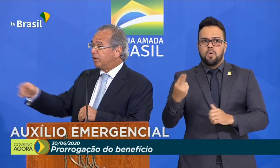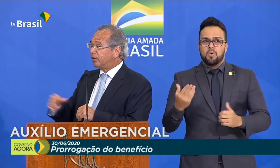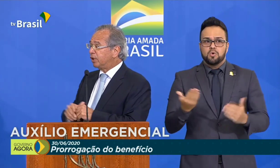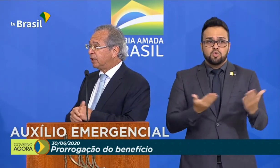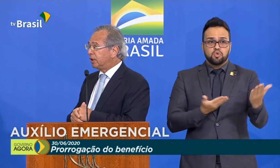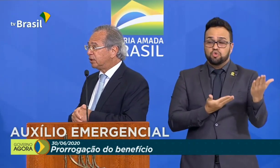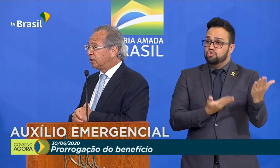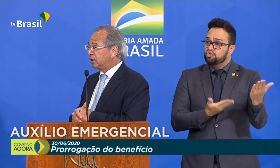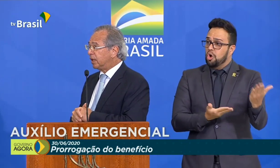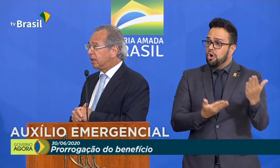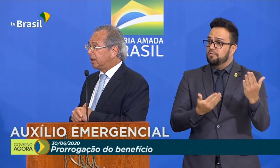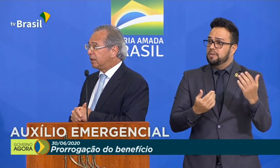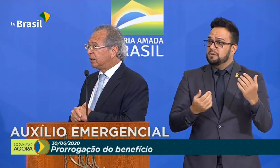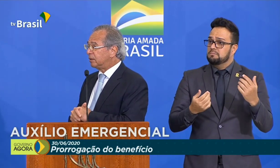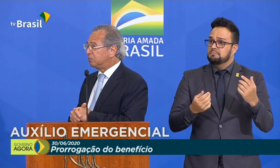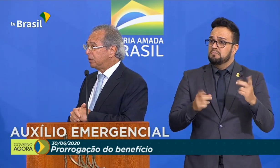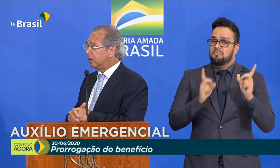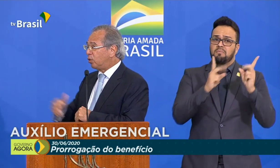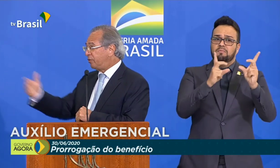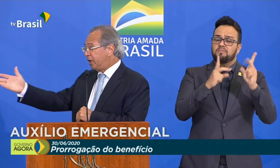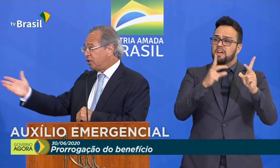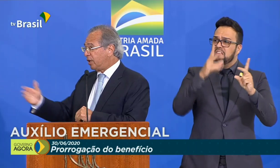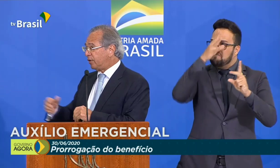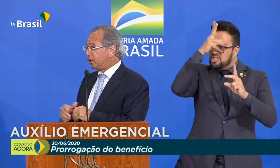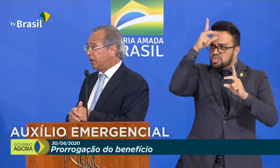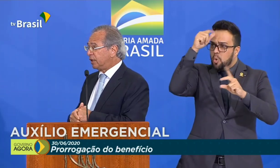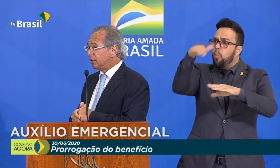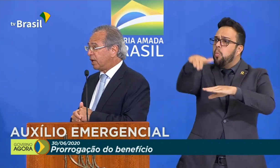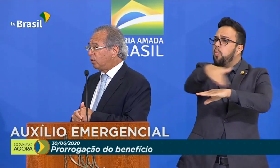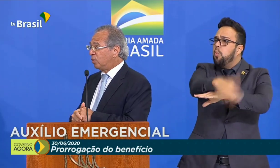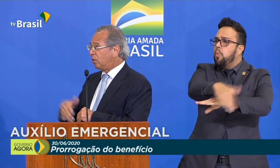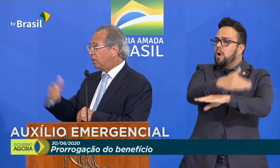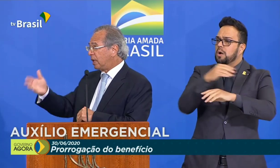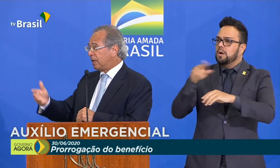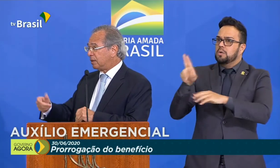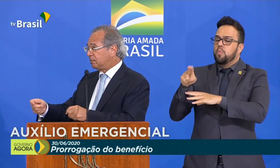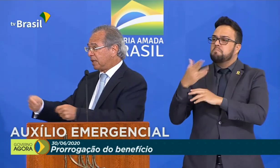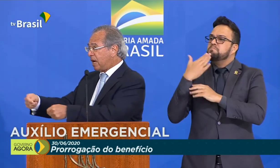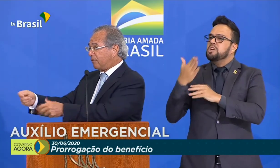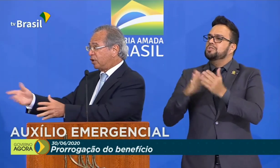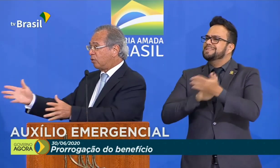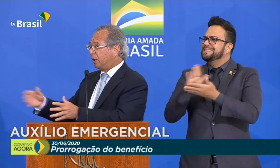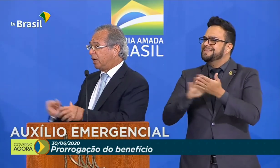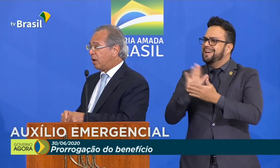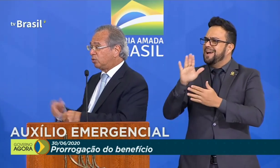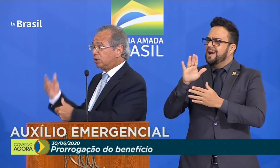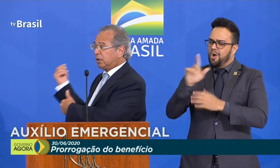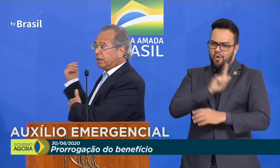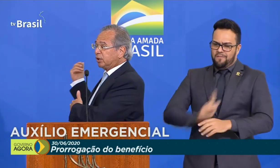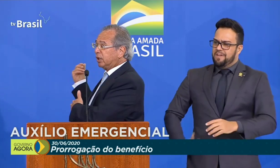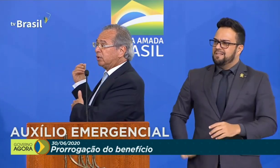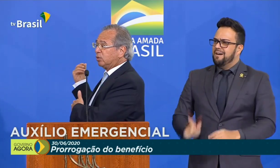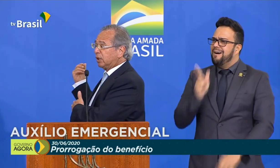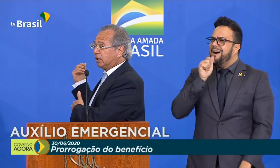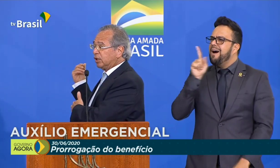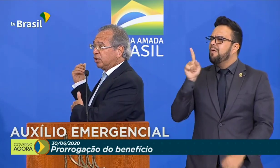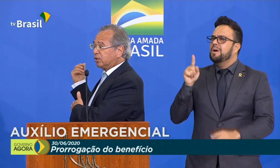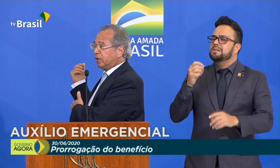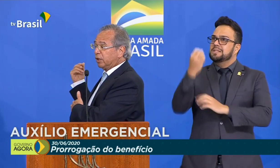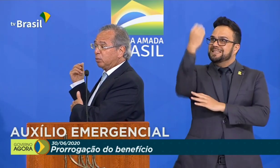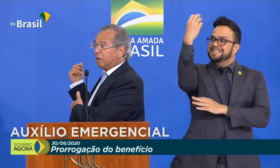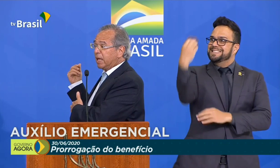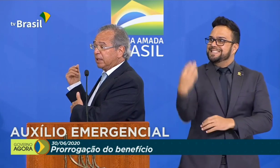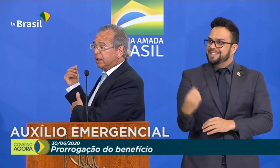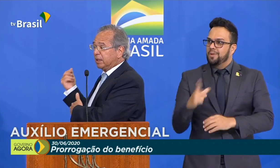que serve refrigerante ou vende refrigerante na rua, ou a garrafa de água mineral, nos sinais de trânsito aqui tem